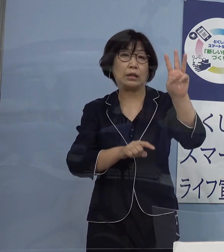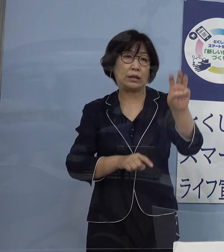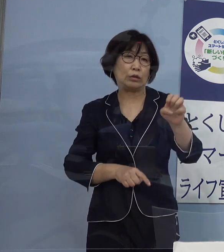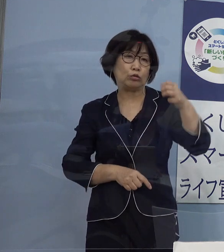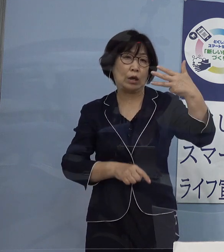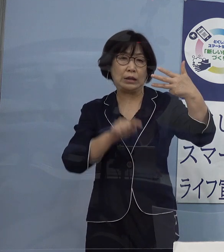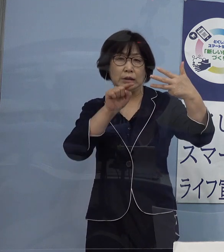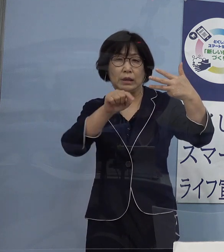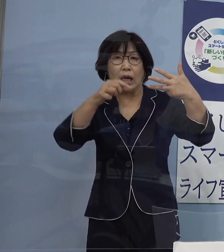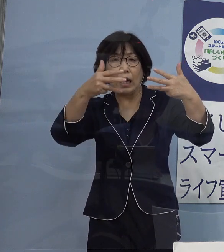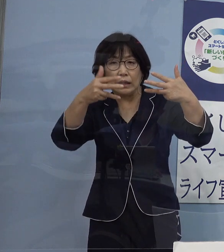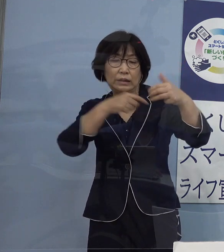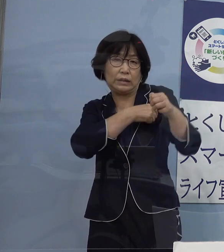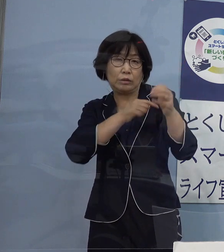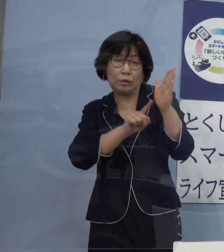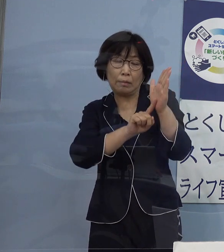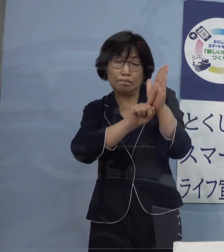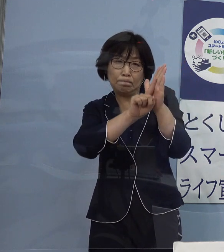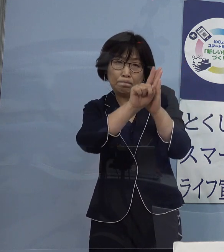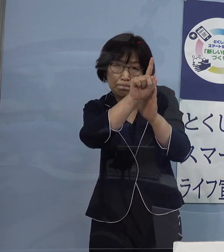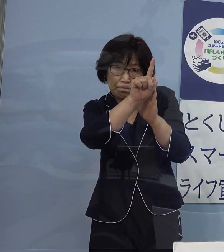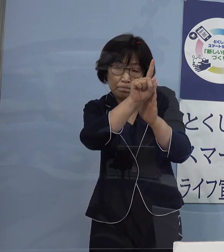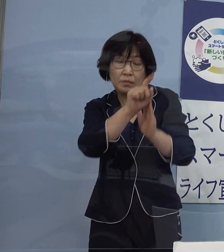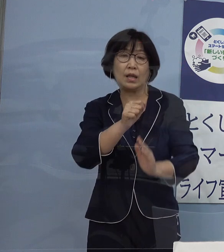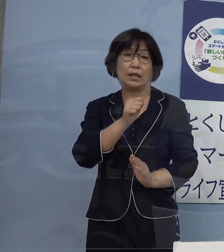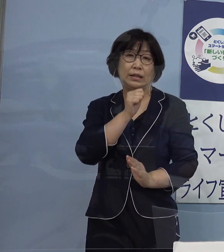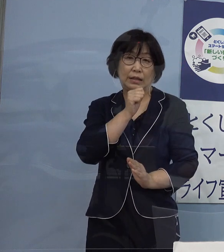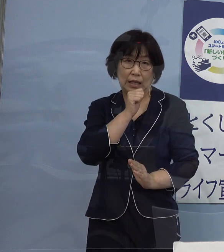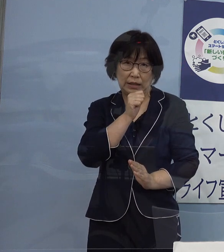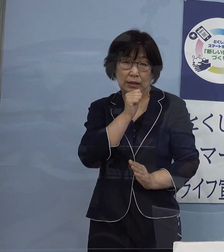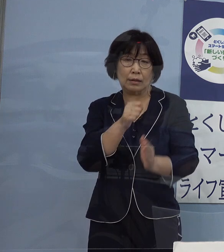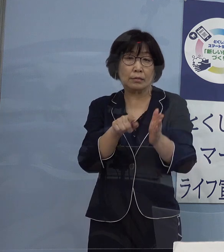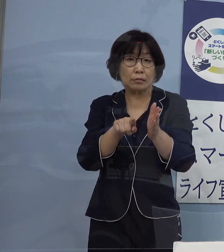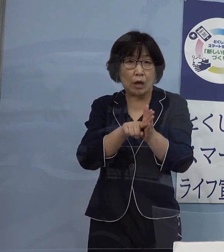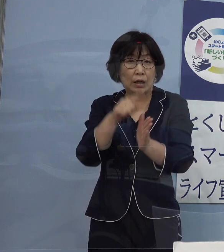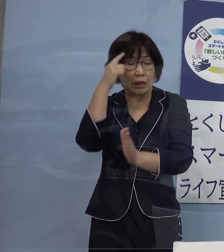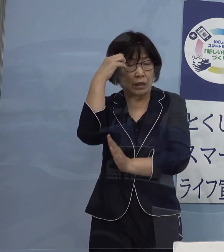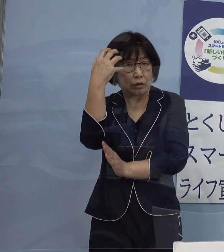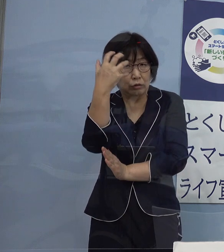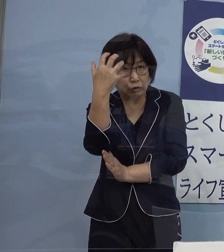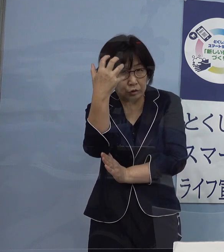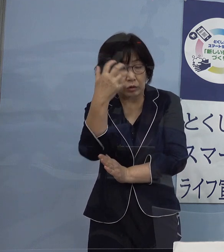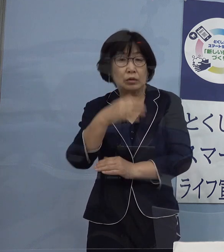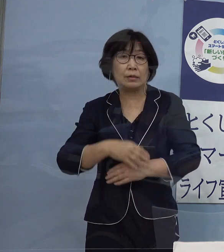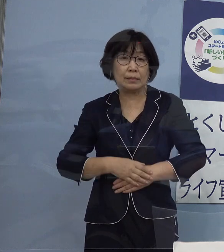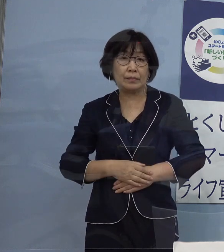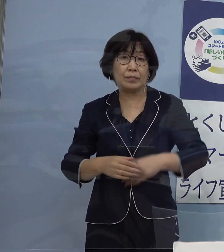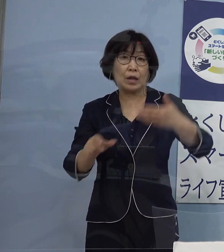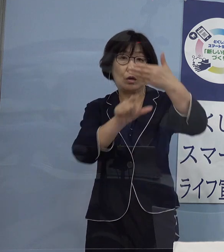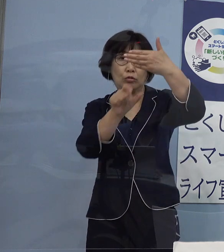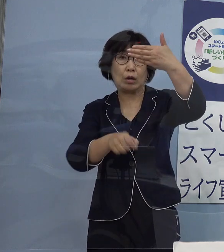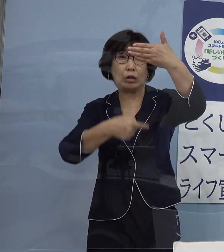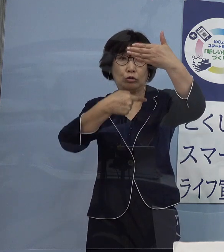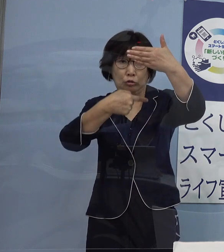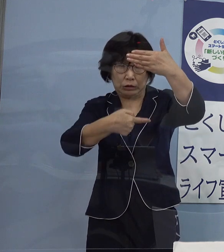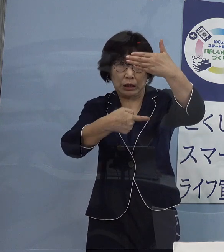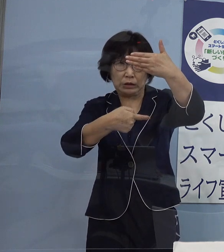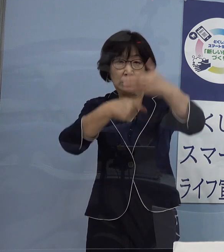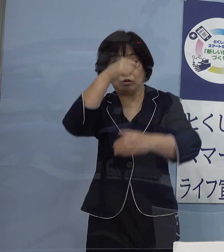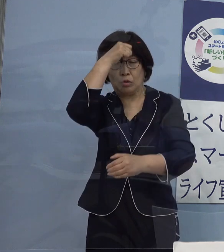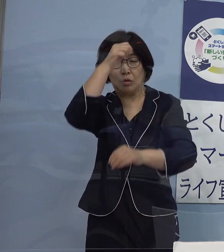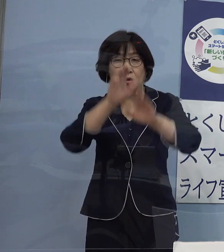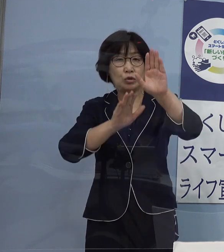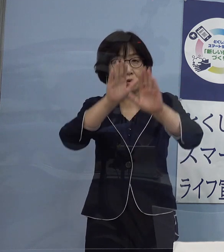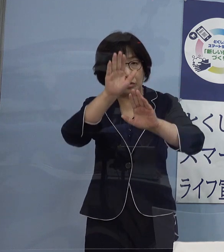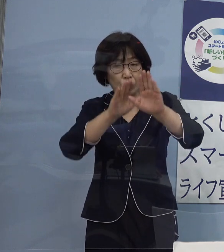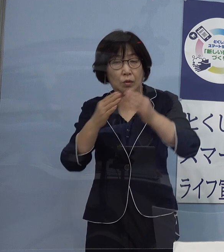ります。そして咳に加えて頭痛が起きます。9月の1日、その症状が変